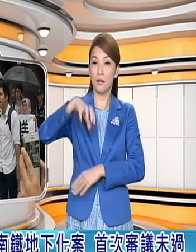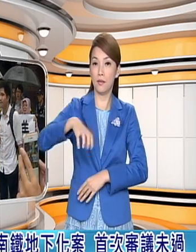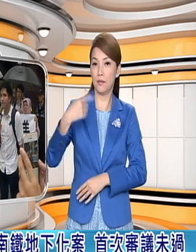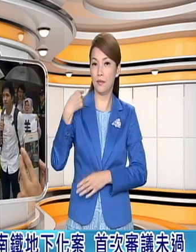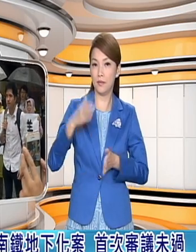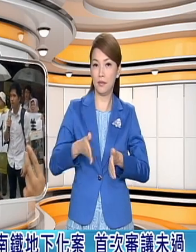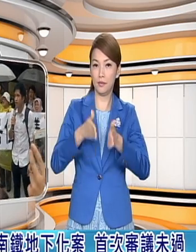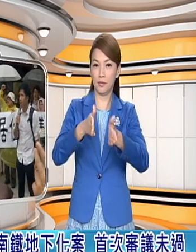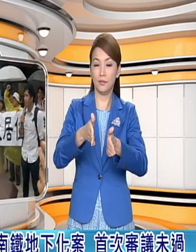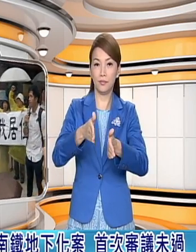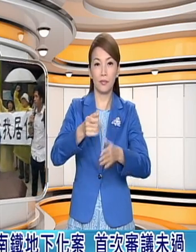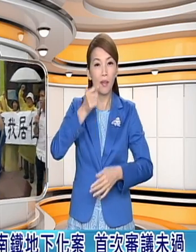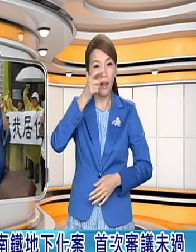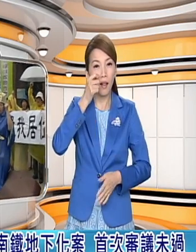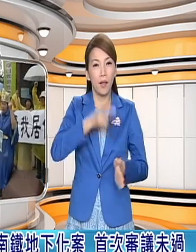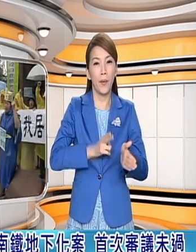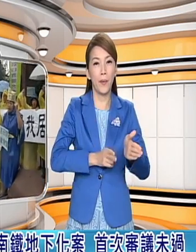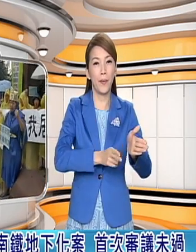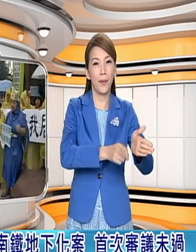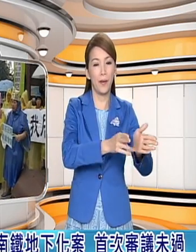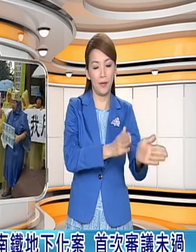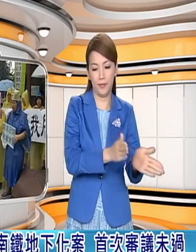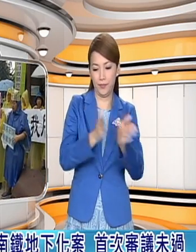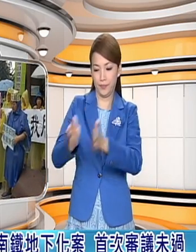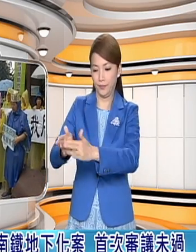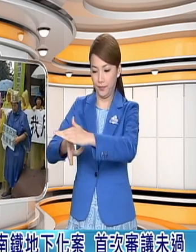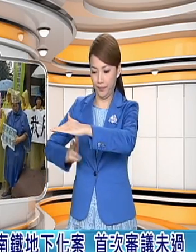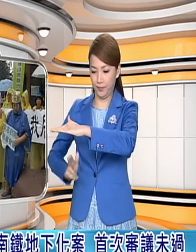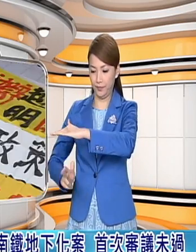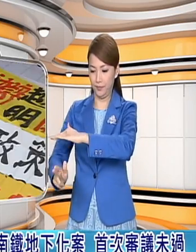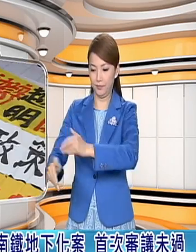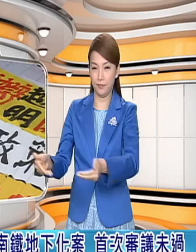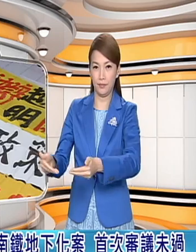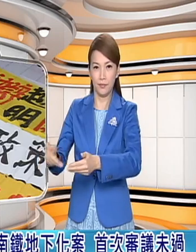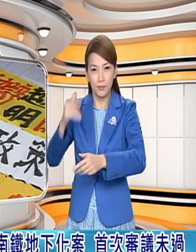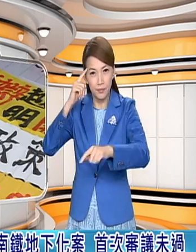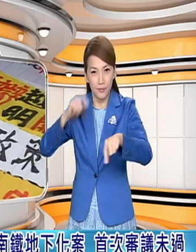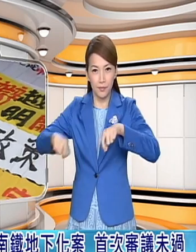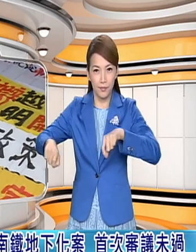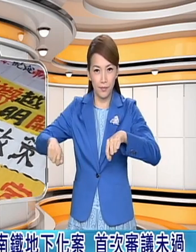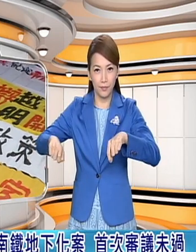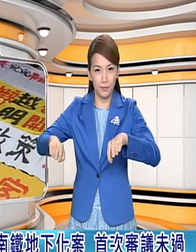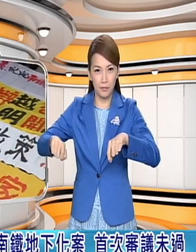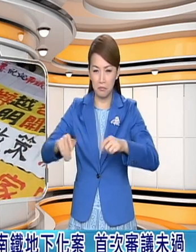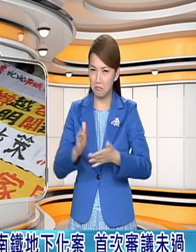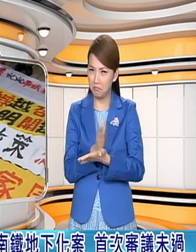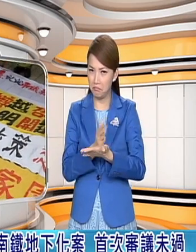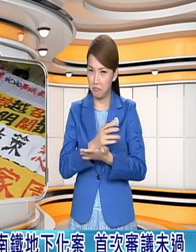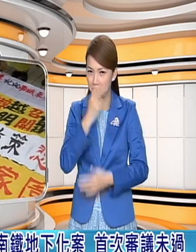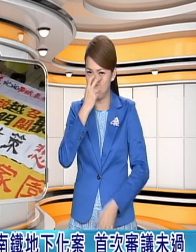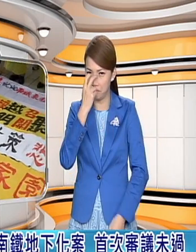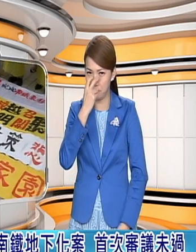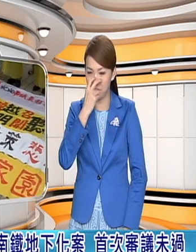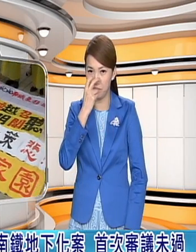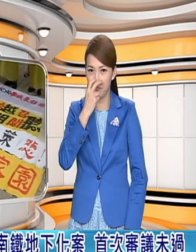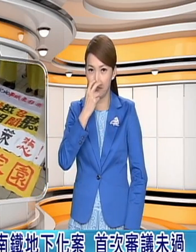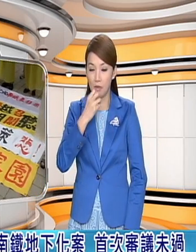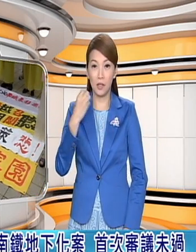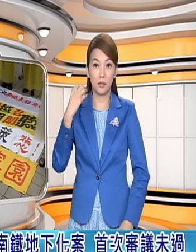内政部昨天排定审查南铁地下化一案，而这是新政府执政之后第一个在